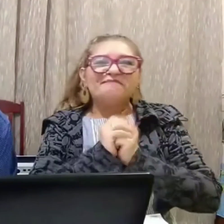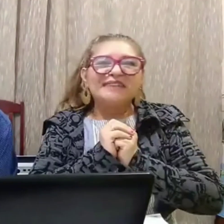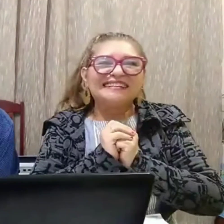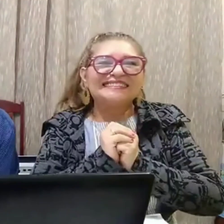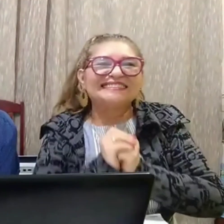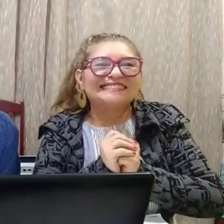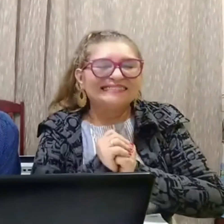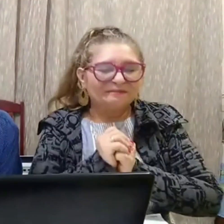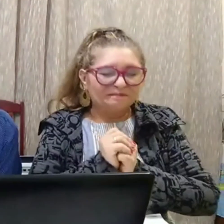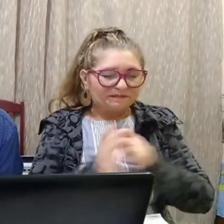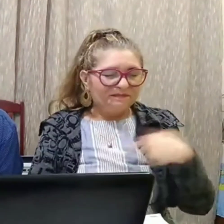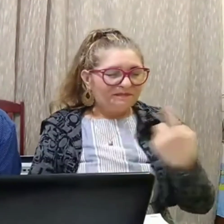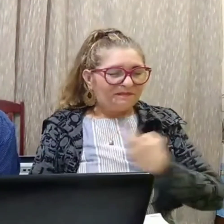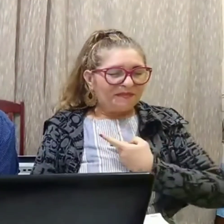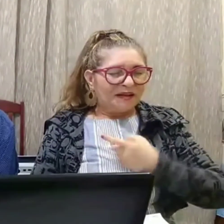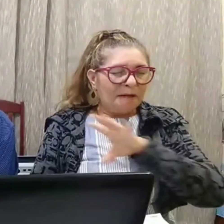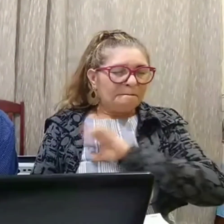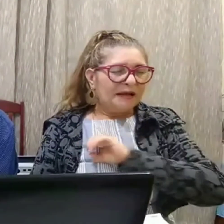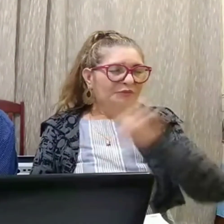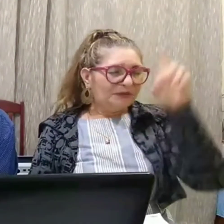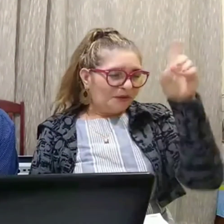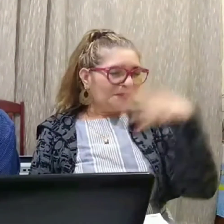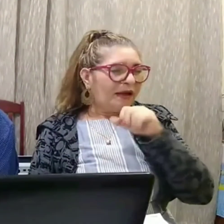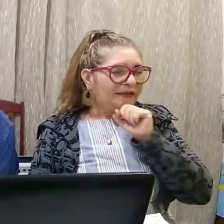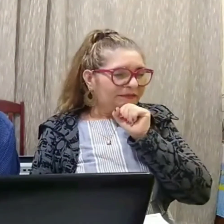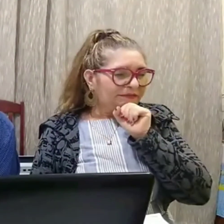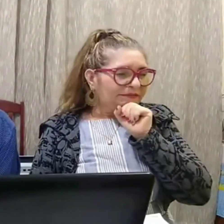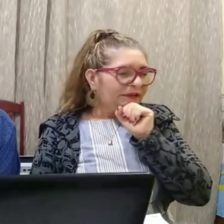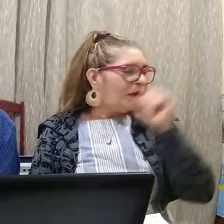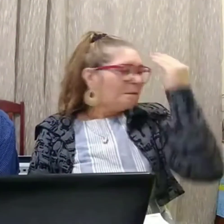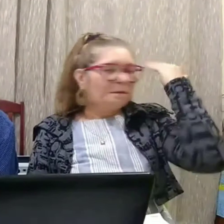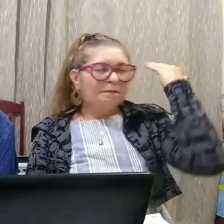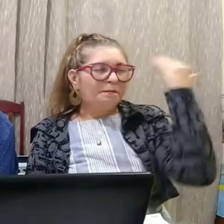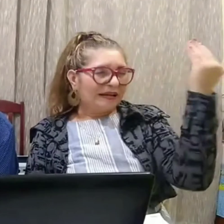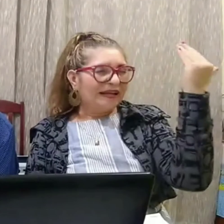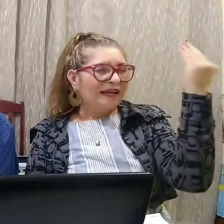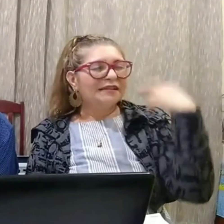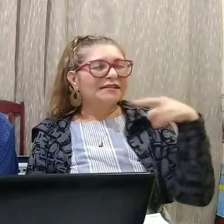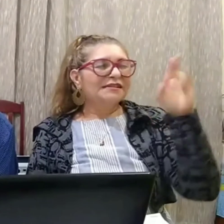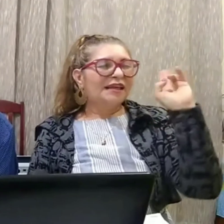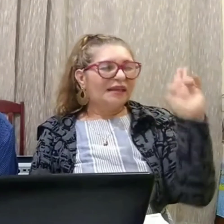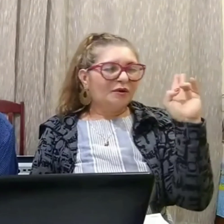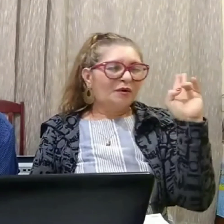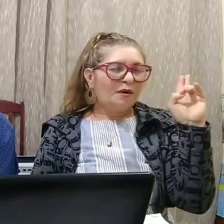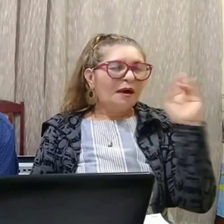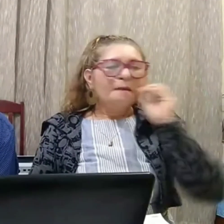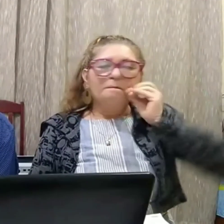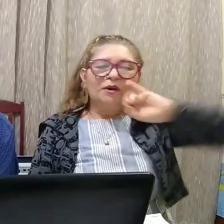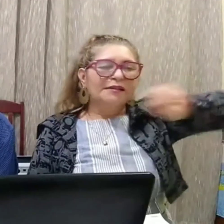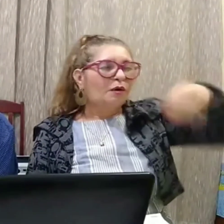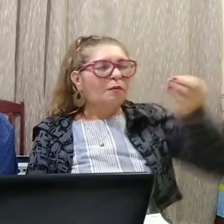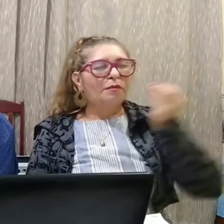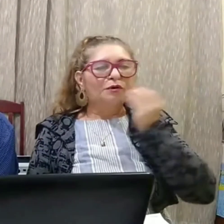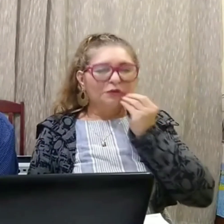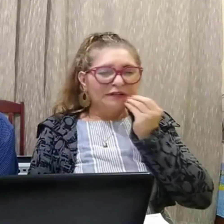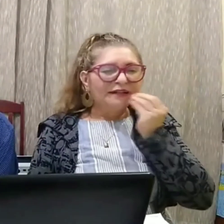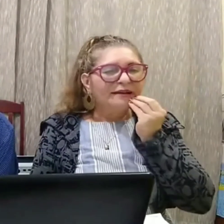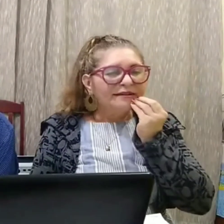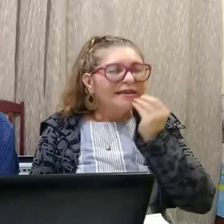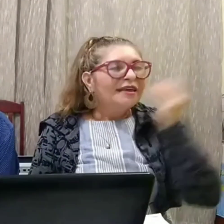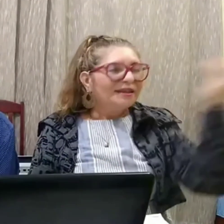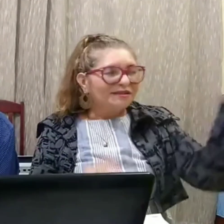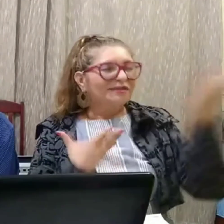orar. Nosso amado Deus, nosso Pai querido, muito obrigado, Senhor, por mais essa oportunidade que o Senhor está nos